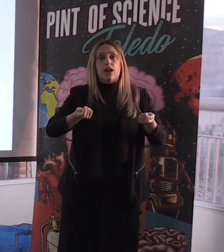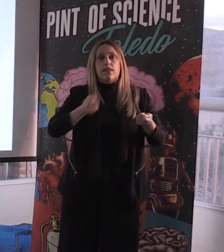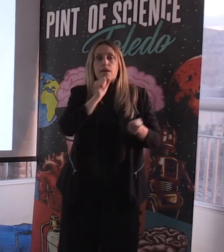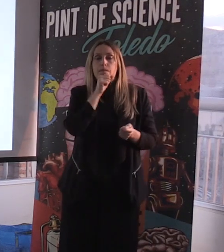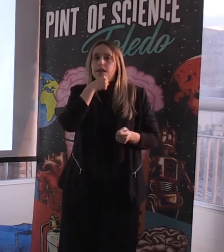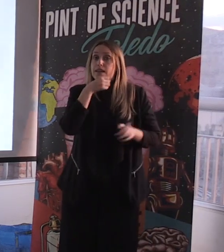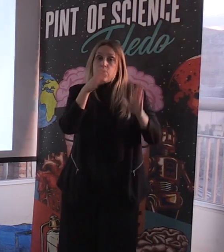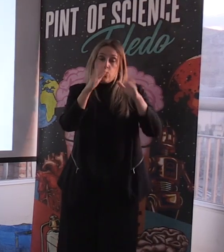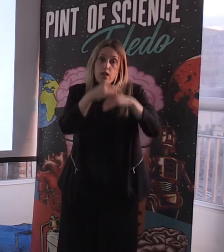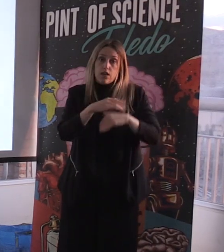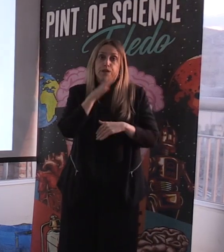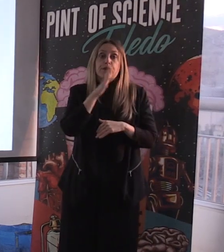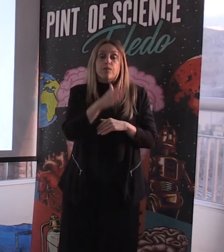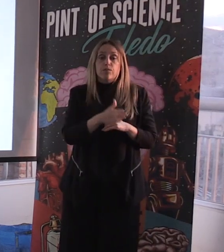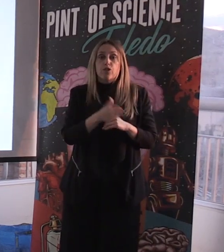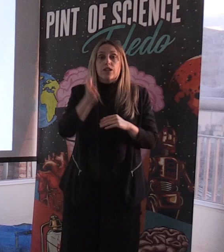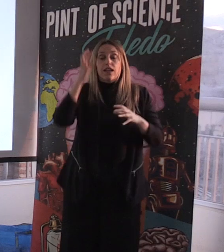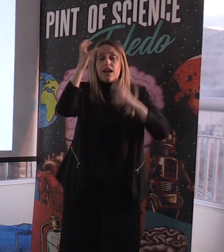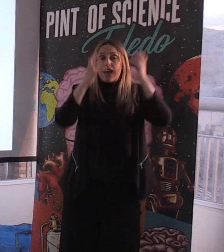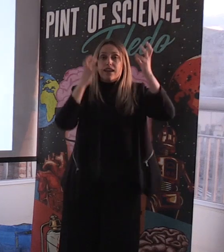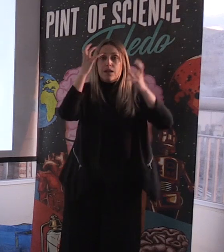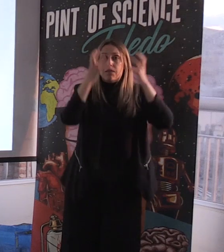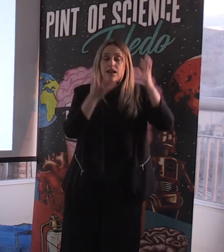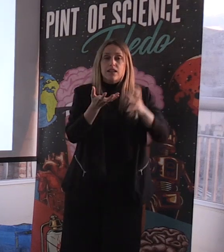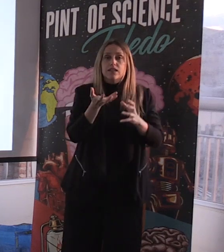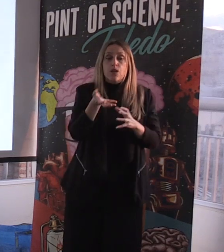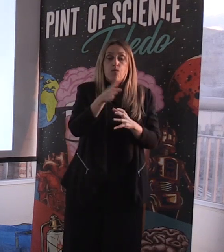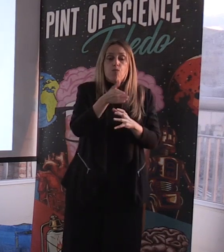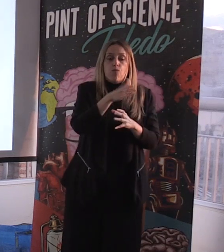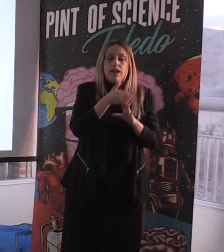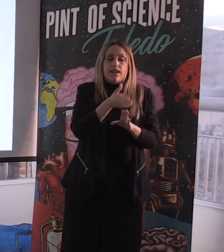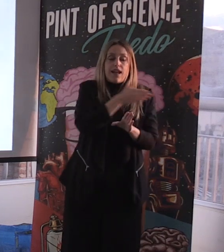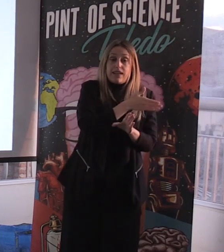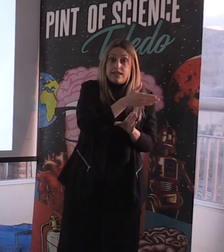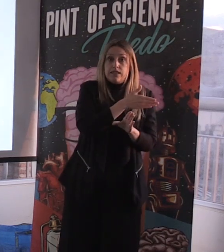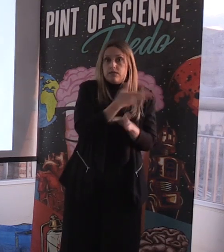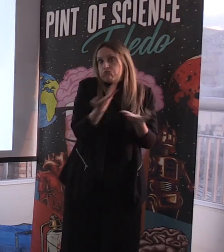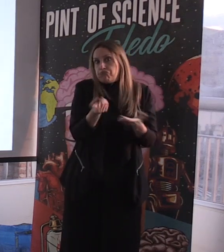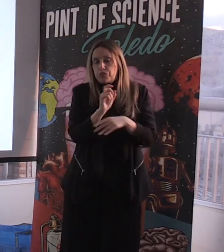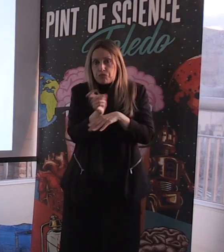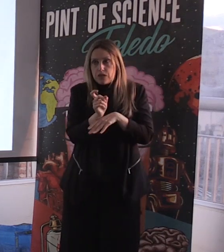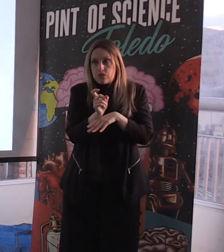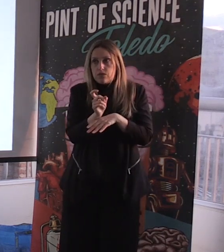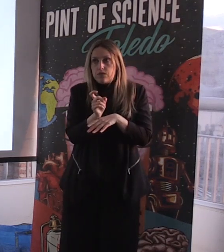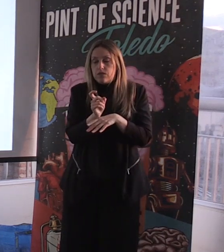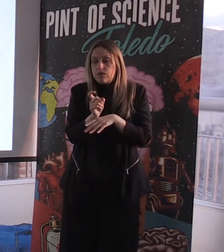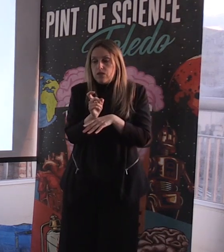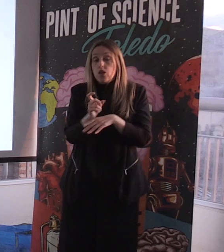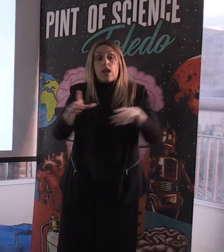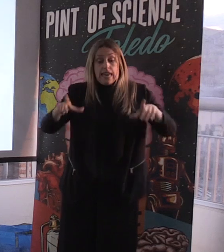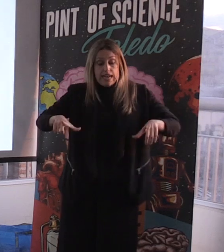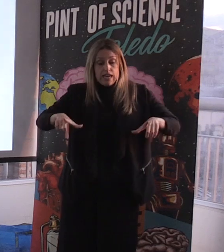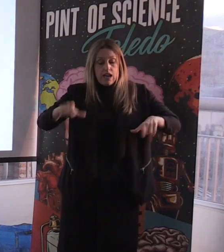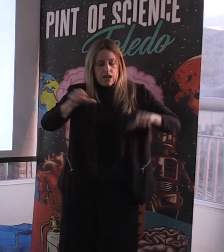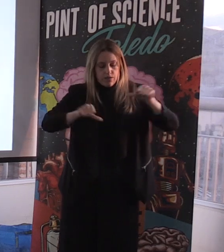vejez, porque los animales mueren antes. Un ratón en el